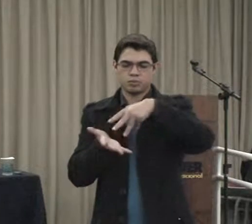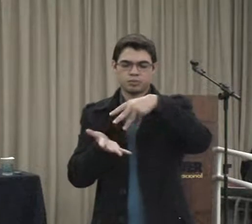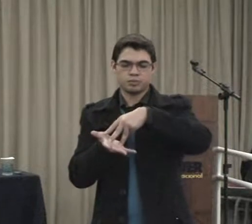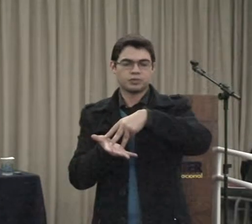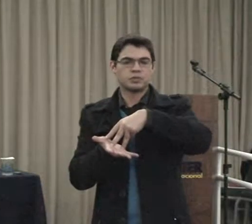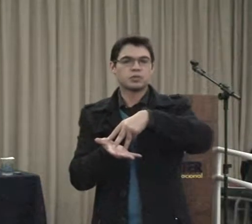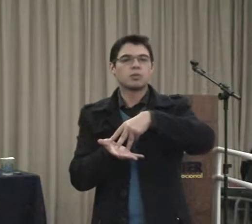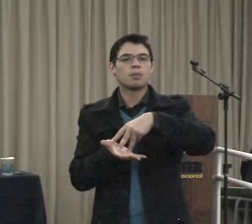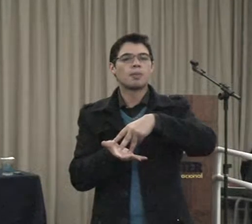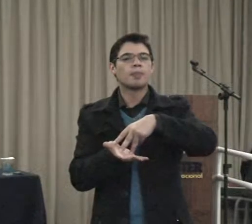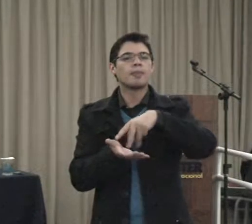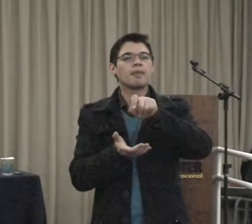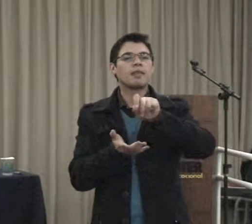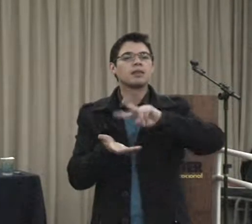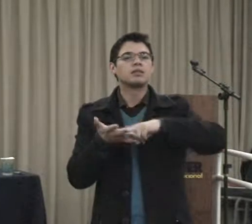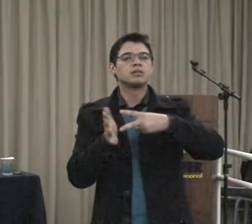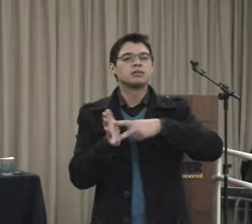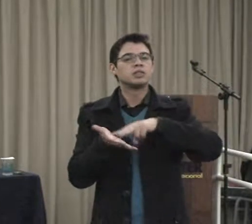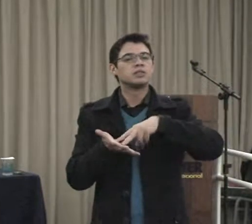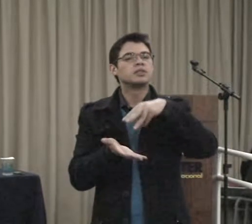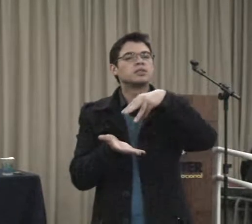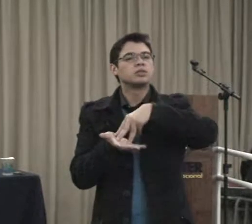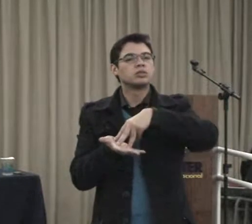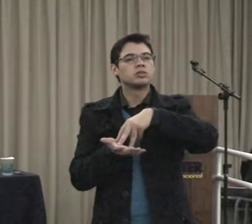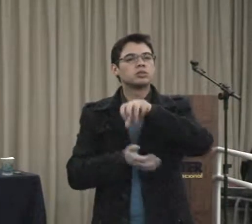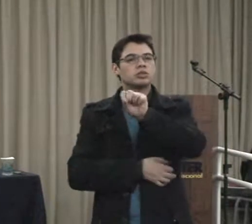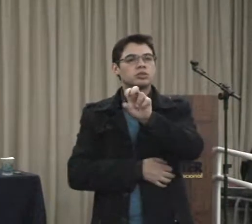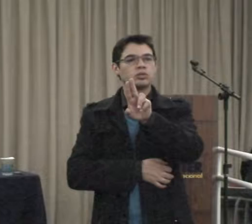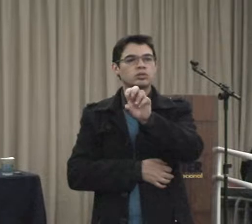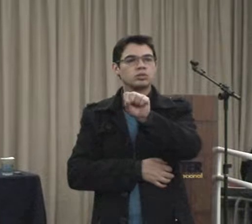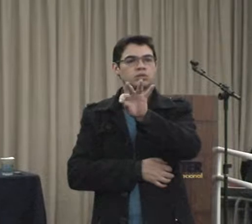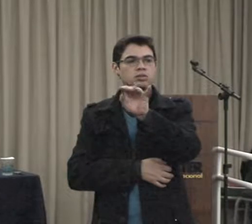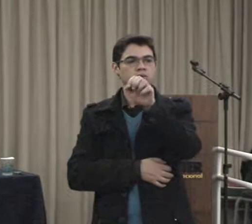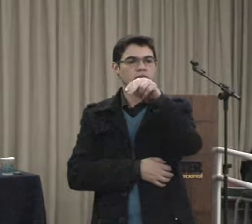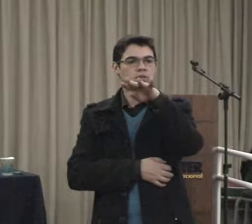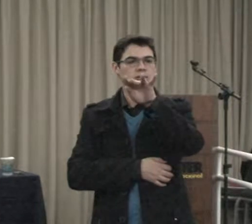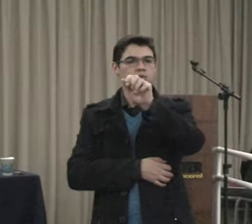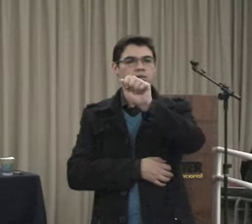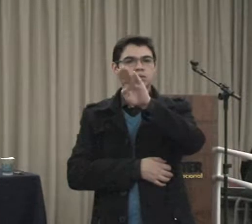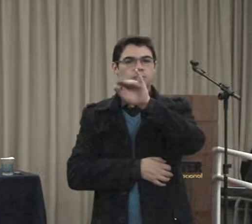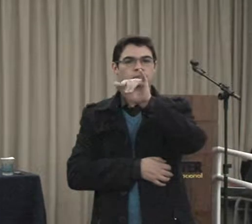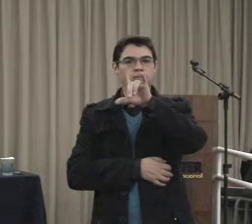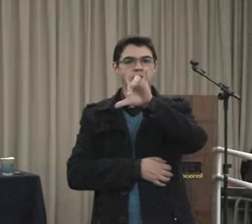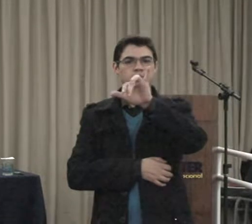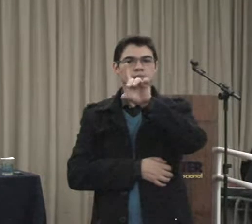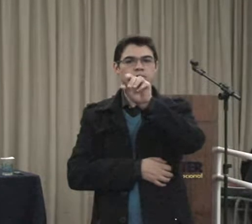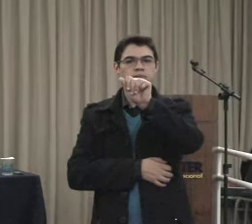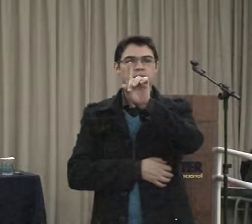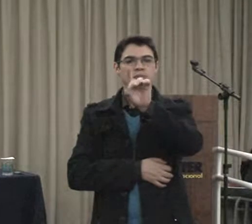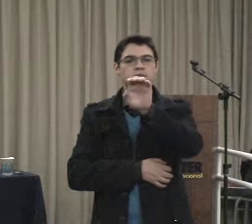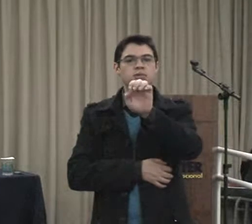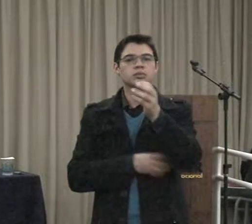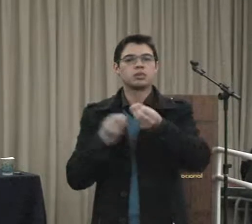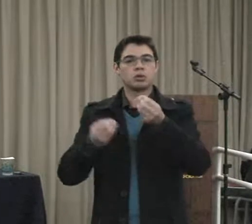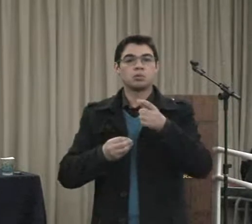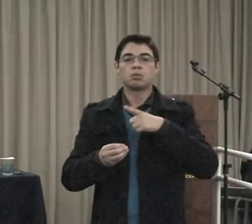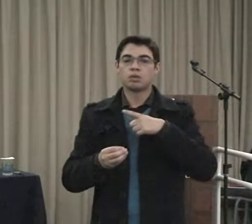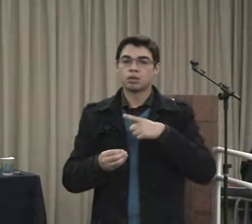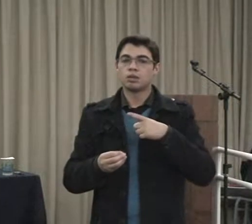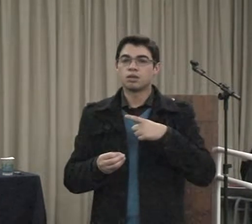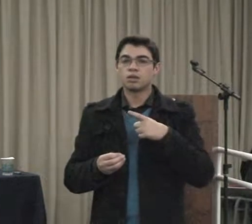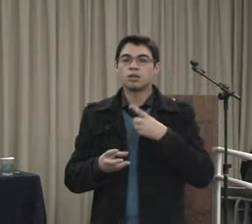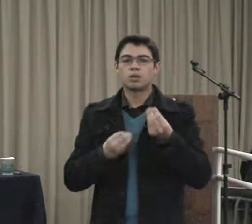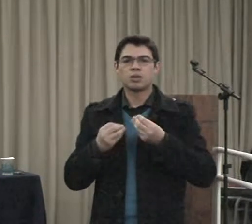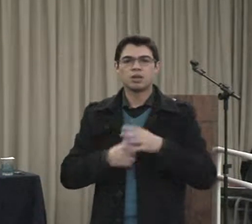de sustentabilidade, de desenvolvimento sustentável, baseado nesse triângulo, onde a construção de valor, ela